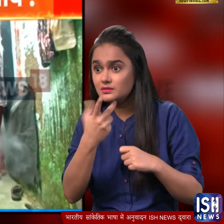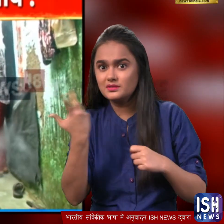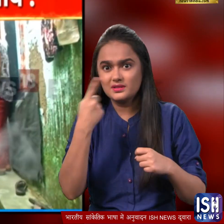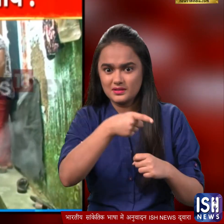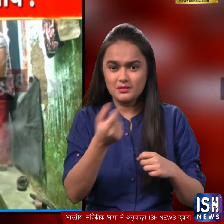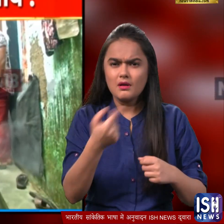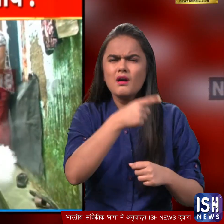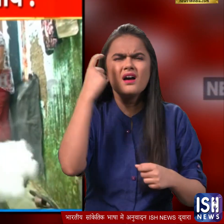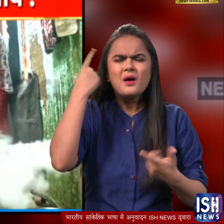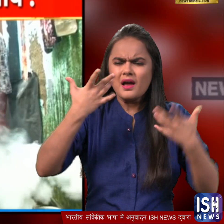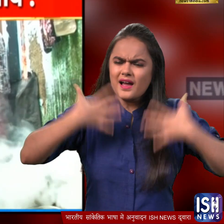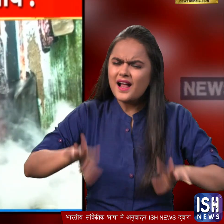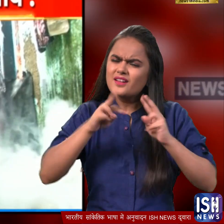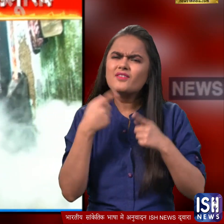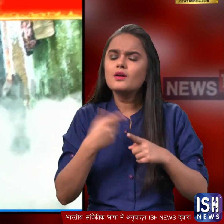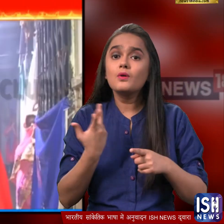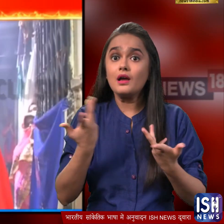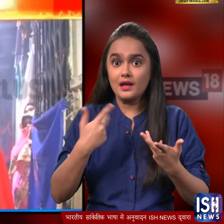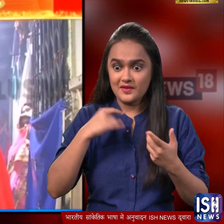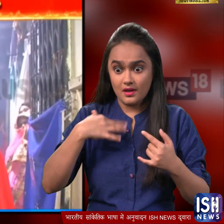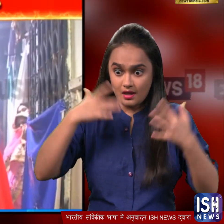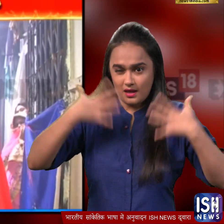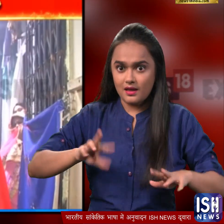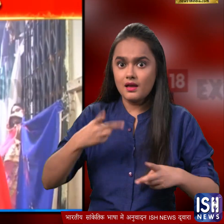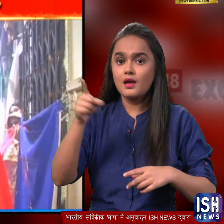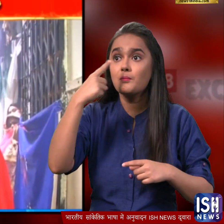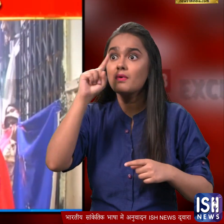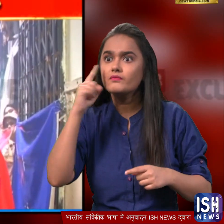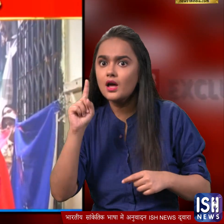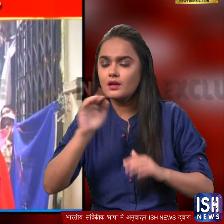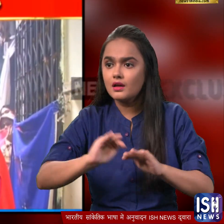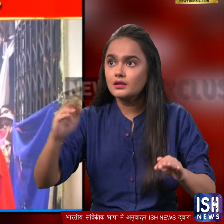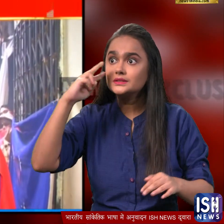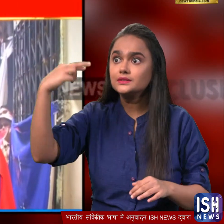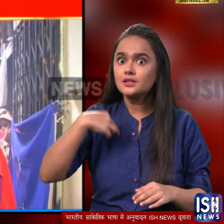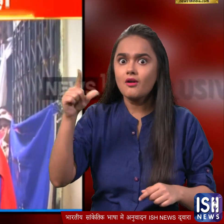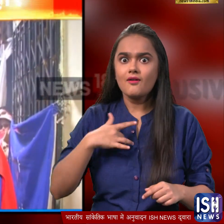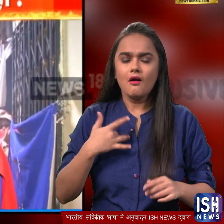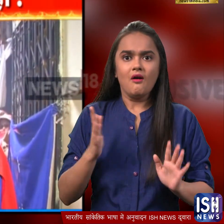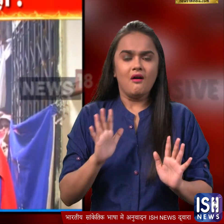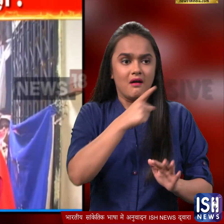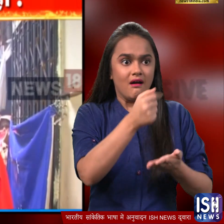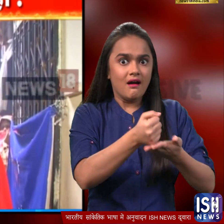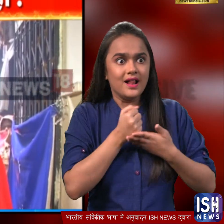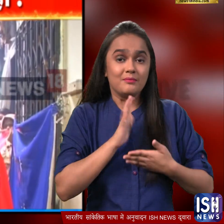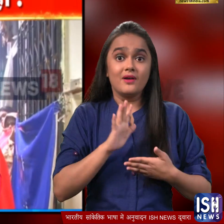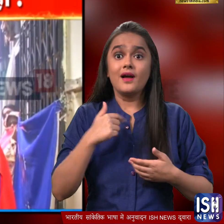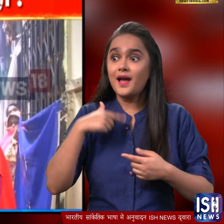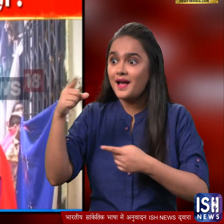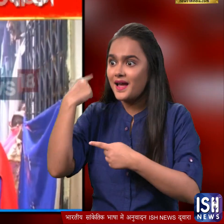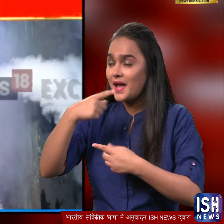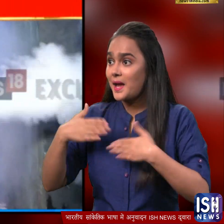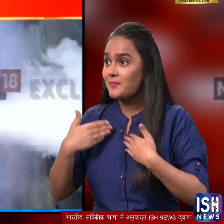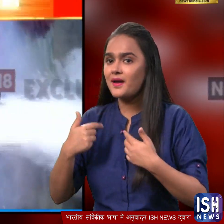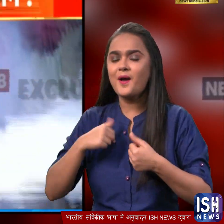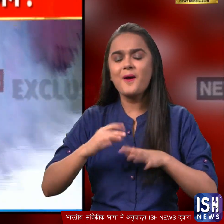की वेशभूषा में करने के पीछे की सोच क्या थी। कैरेक्टर में जब जाते हैं तो बच्चों और पेरेंट्स में एक अलग सा चेंजेस हो जाता है जो मुझे कोऑपरेटिव